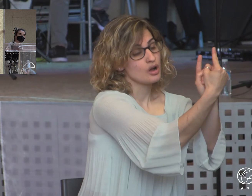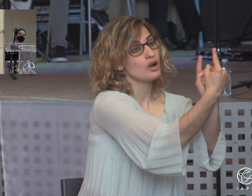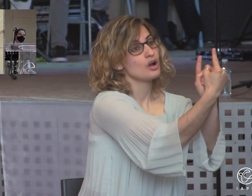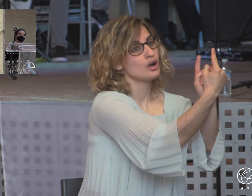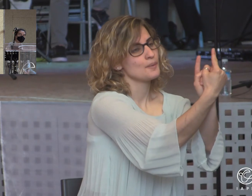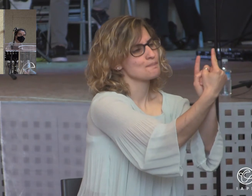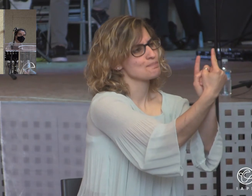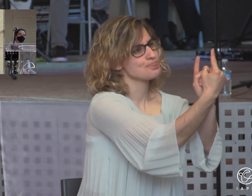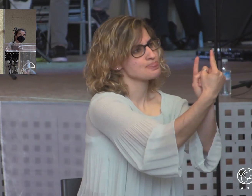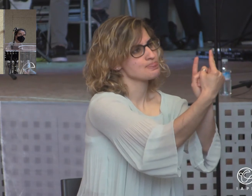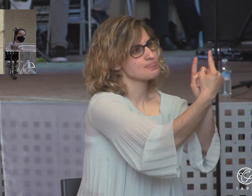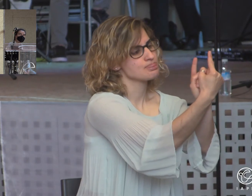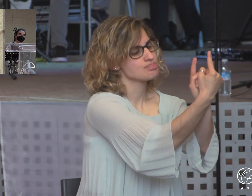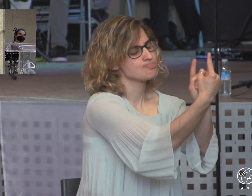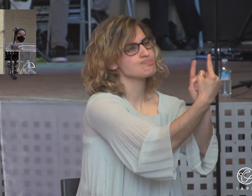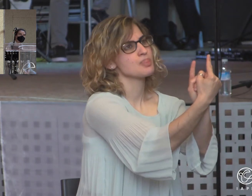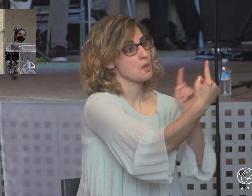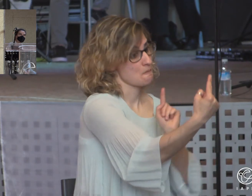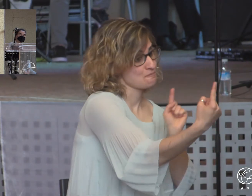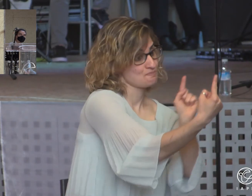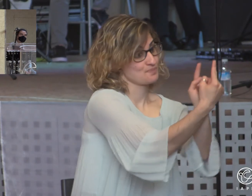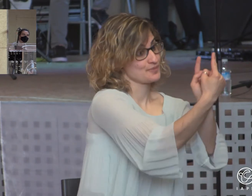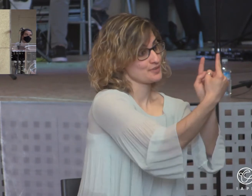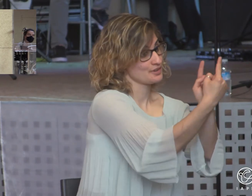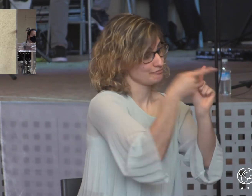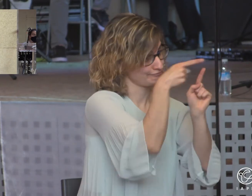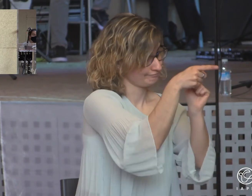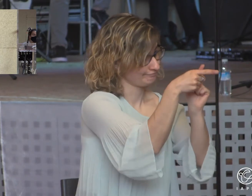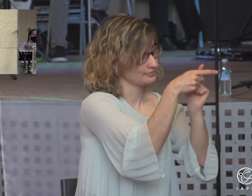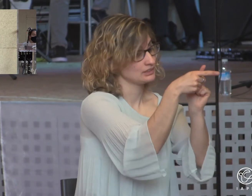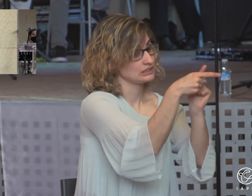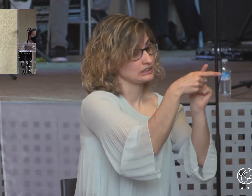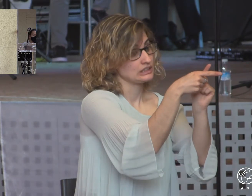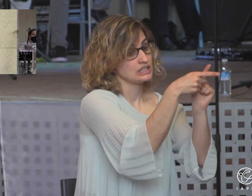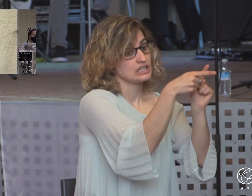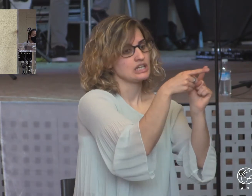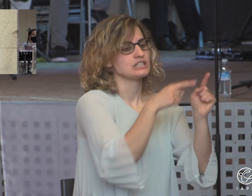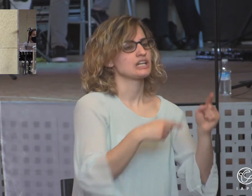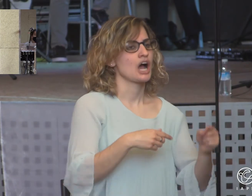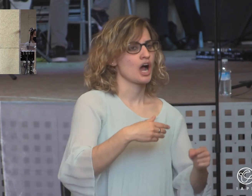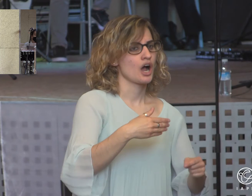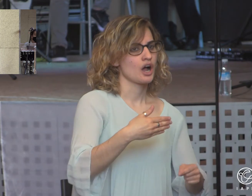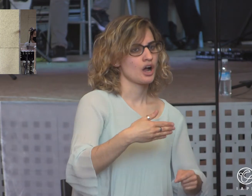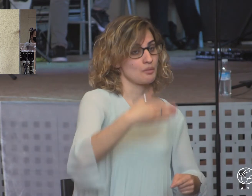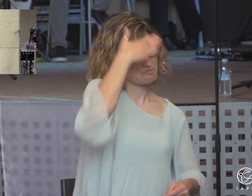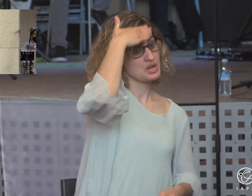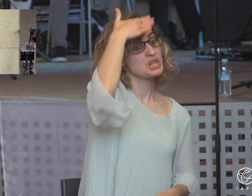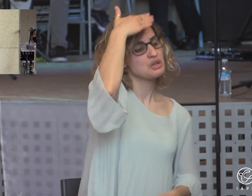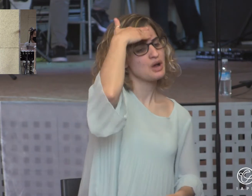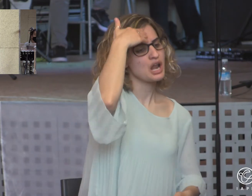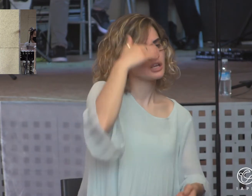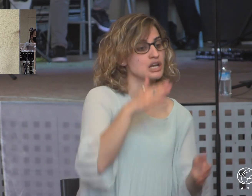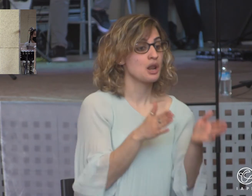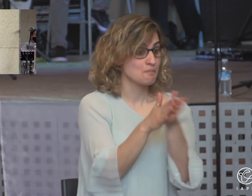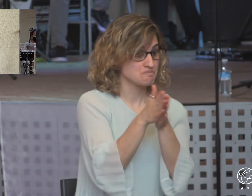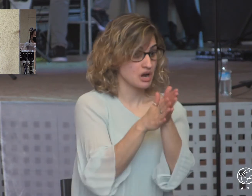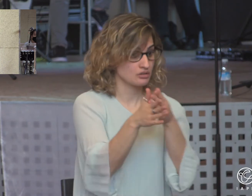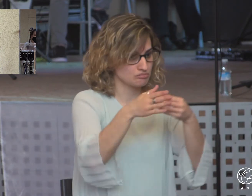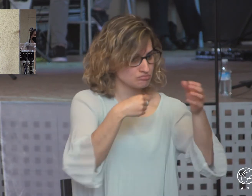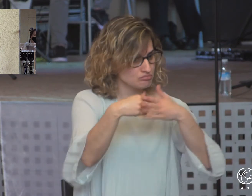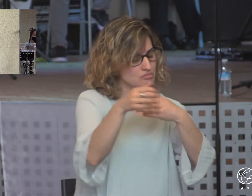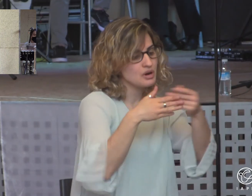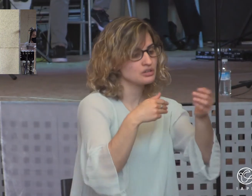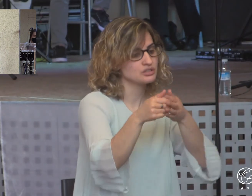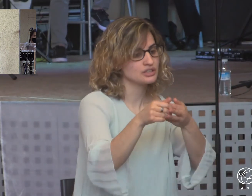le llevan delante de una que se tiene que lavar las manos y decir, no encuentro que este hombre